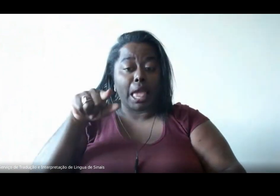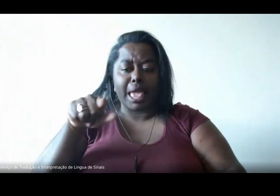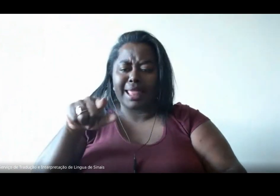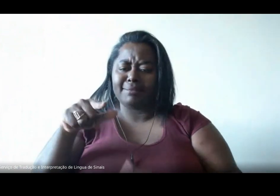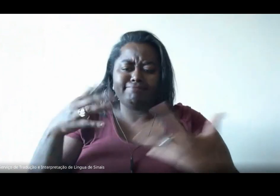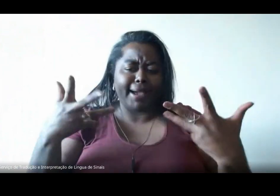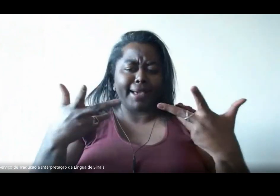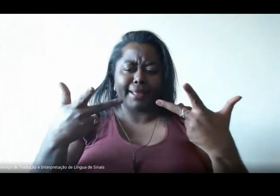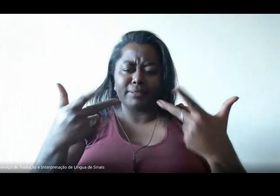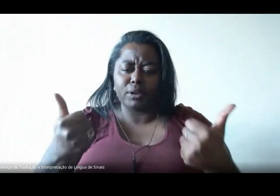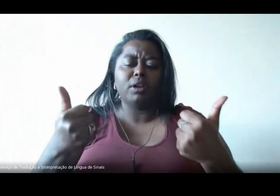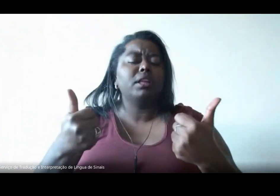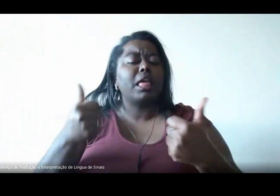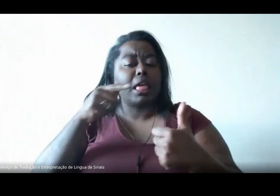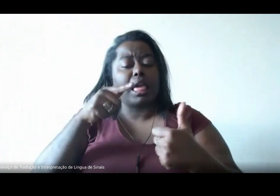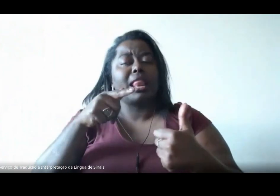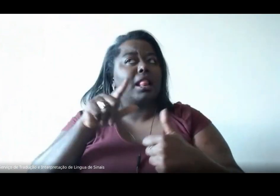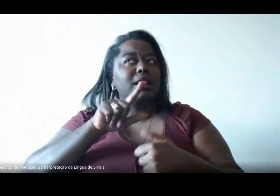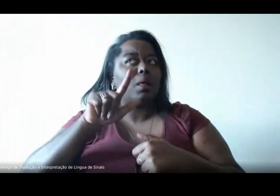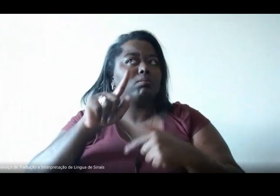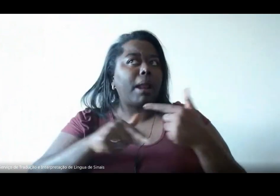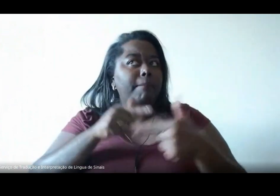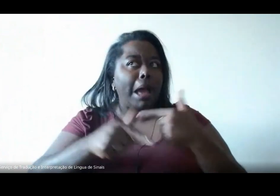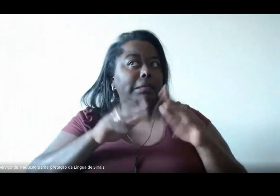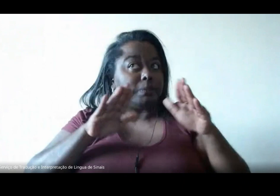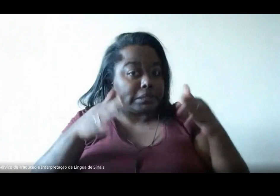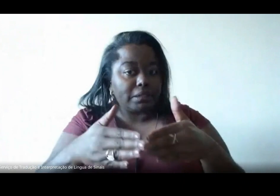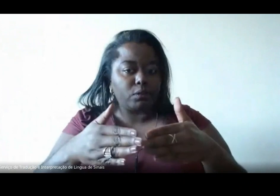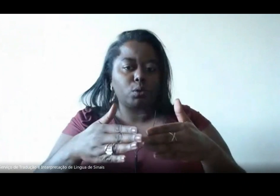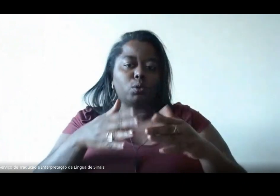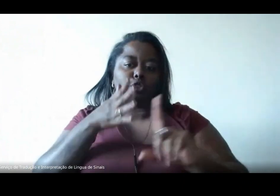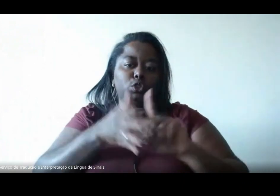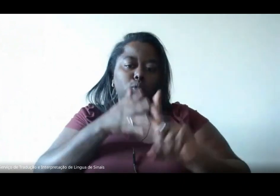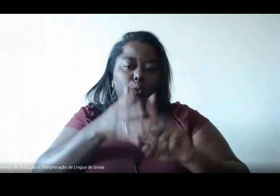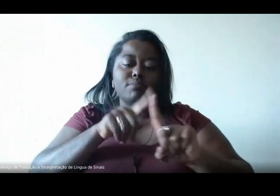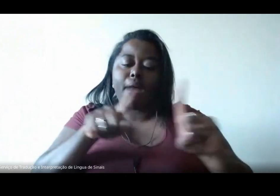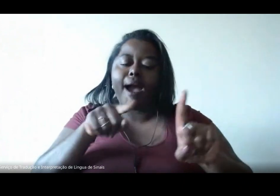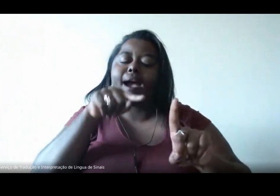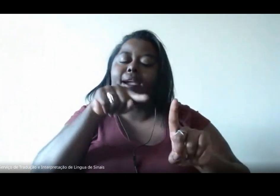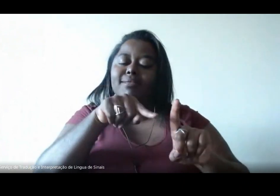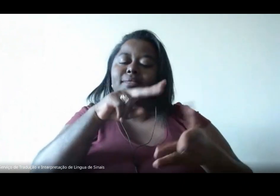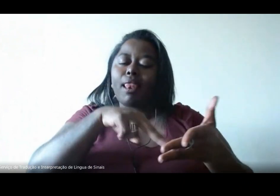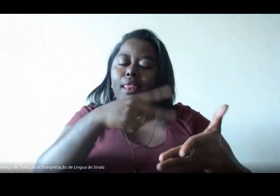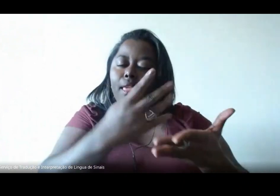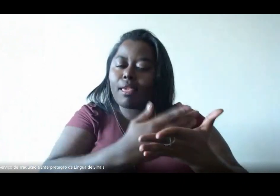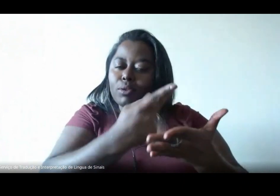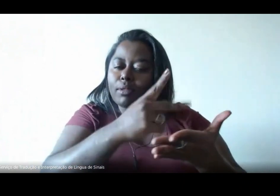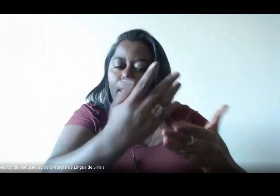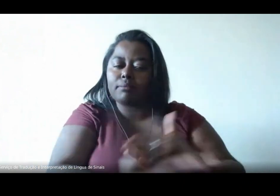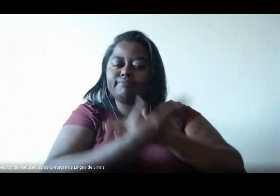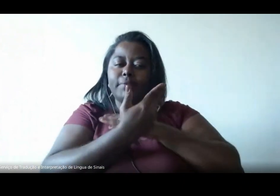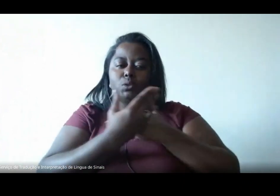não sabe que está trabalhando com discurso, não como a gente, mas que nos auxilia bastante, que tem me auxiliado muito.